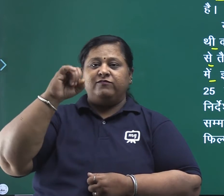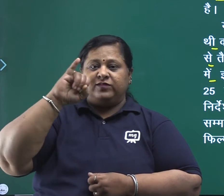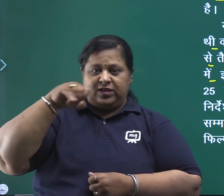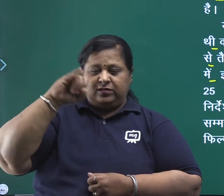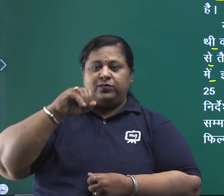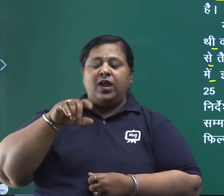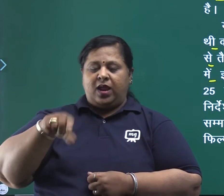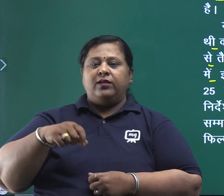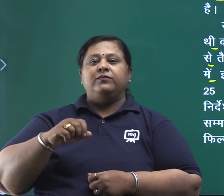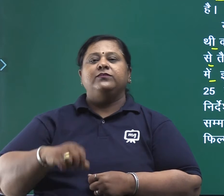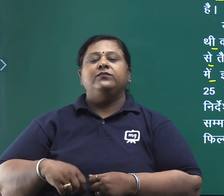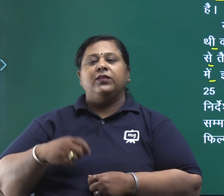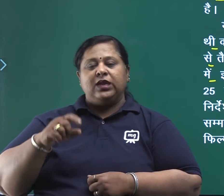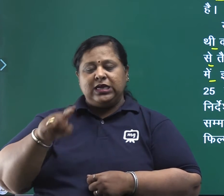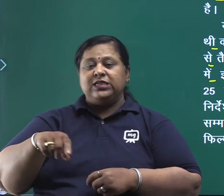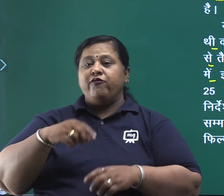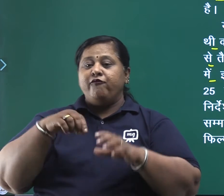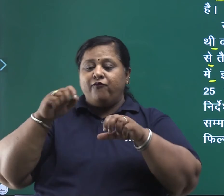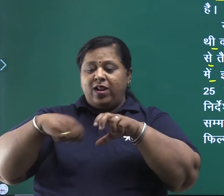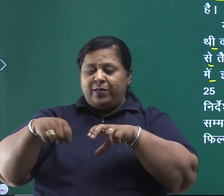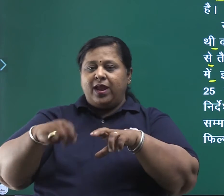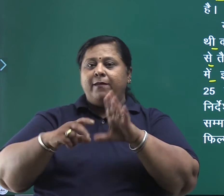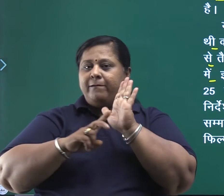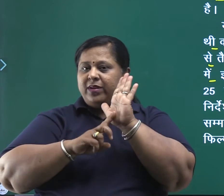इस फिल्म के प्रदर्शन के